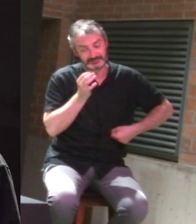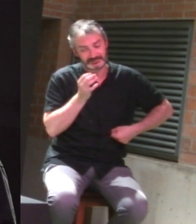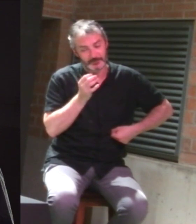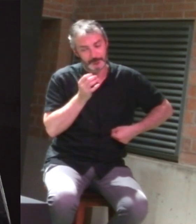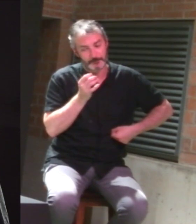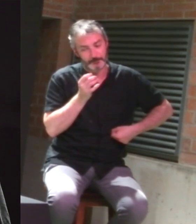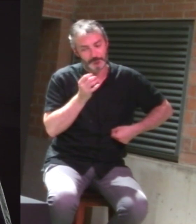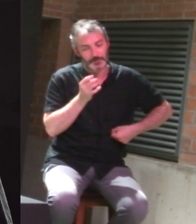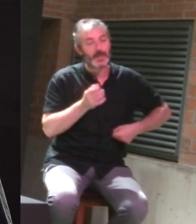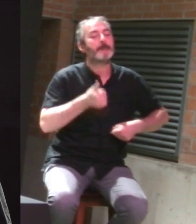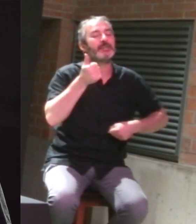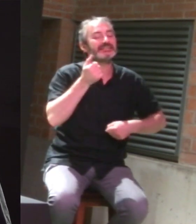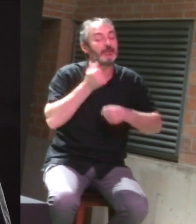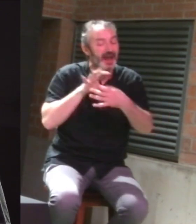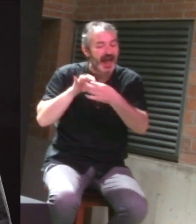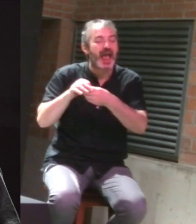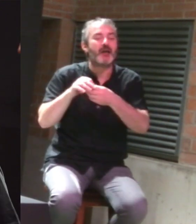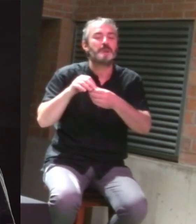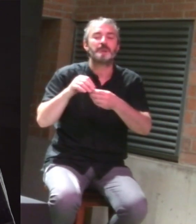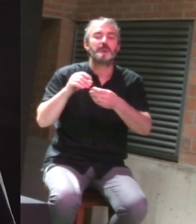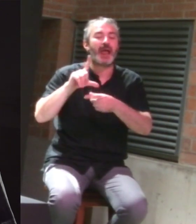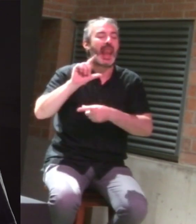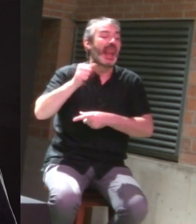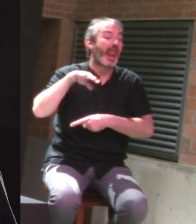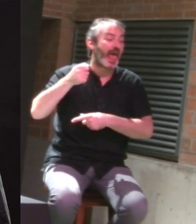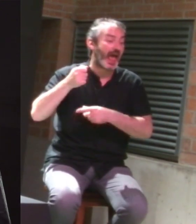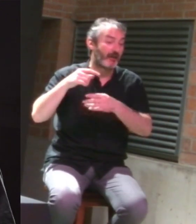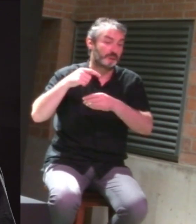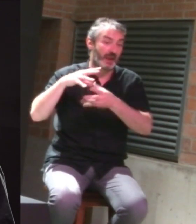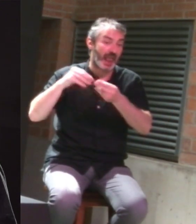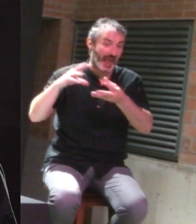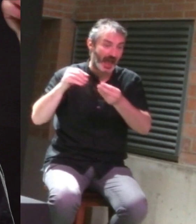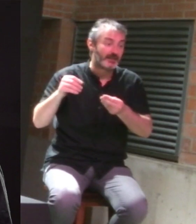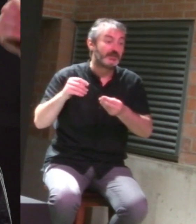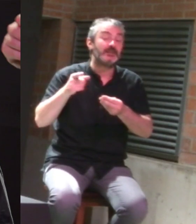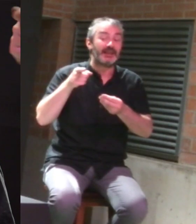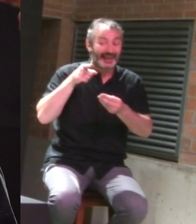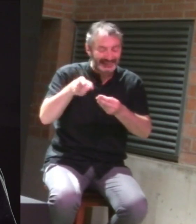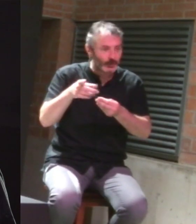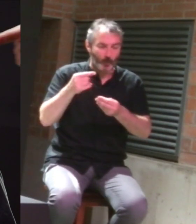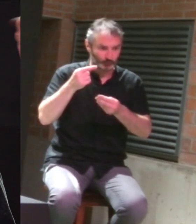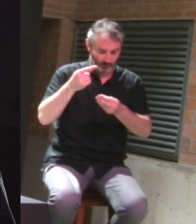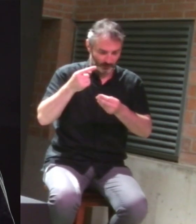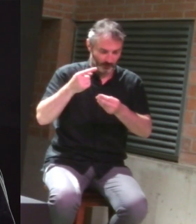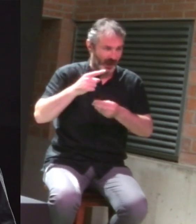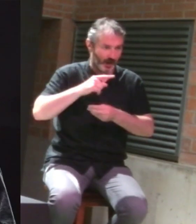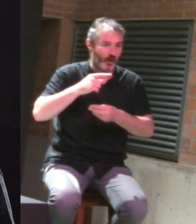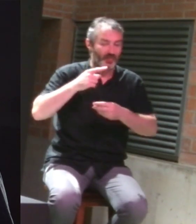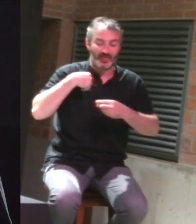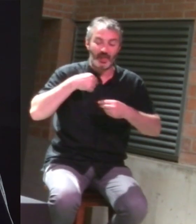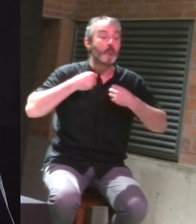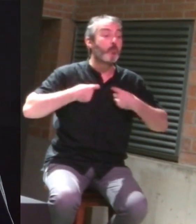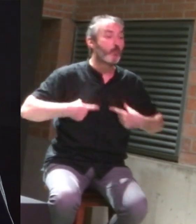las de regeneración de las lanas, tuvieran enfermedades como inflamaciones y ulceraciones en